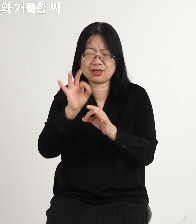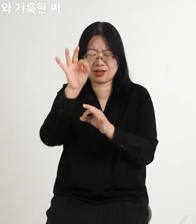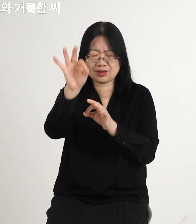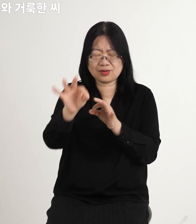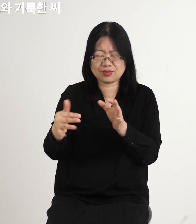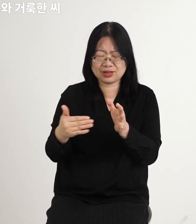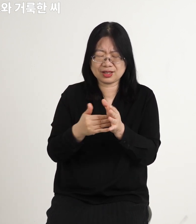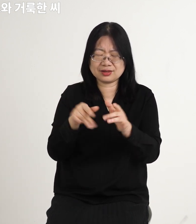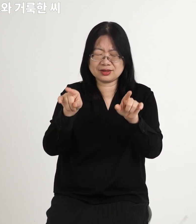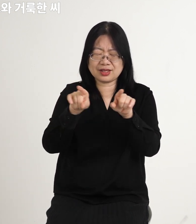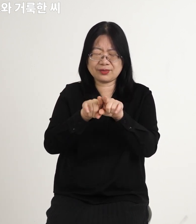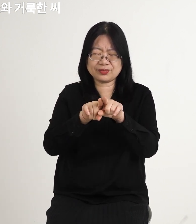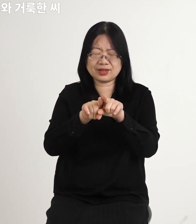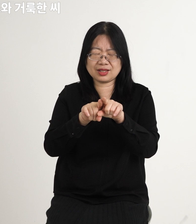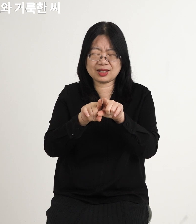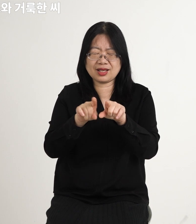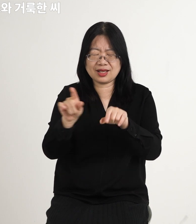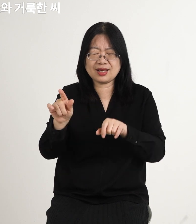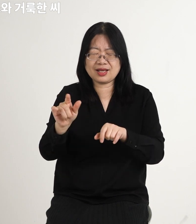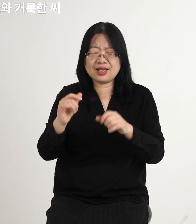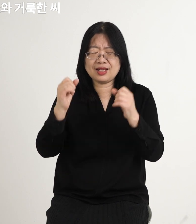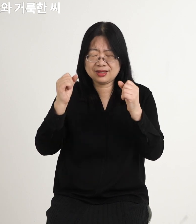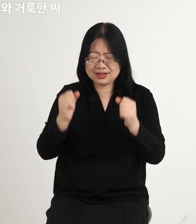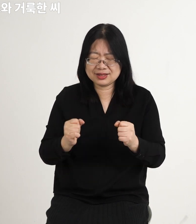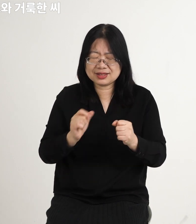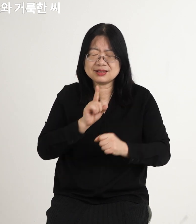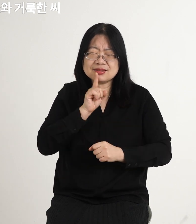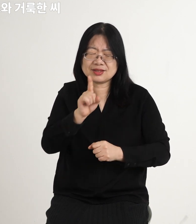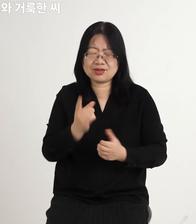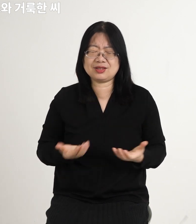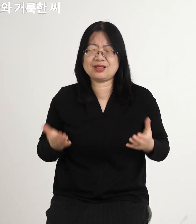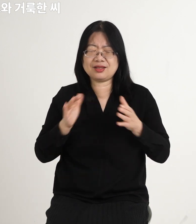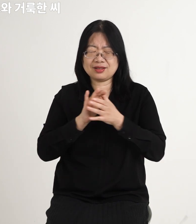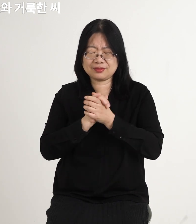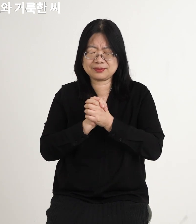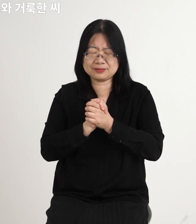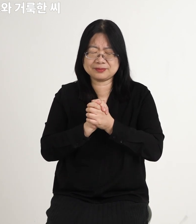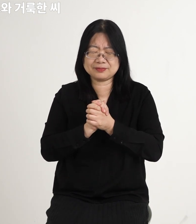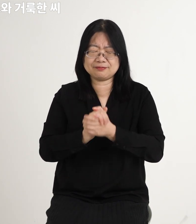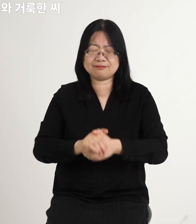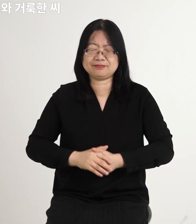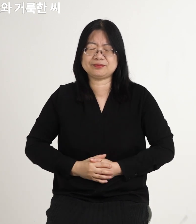영원토록 함께 있을지어다. 아멘.